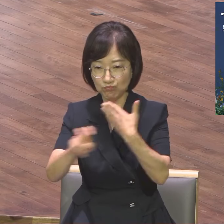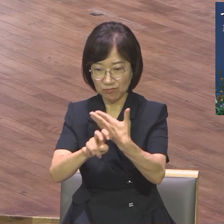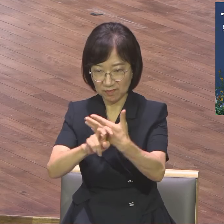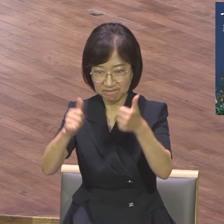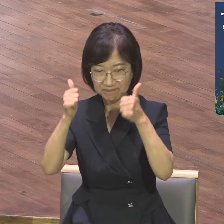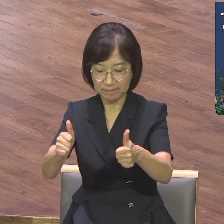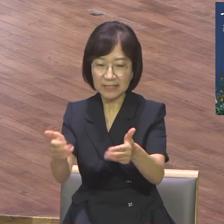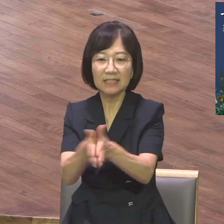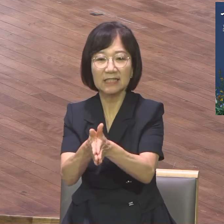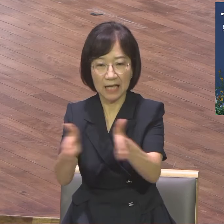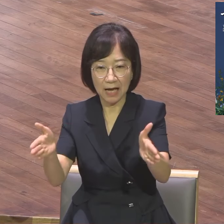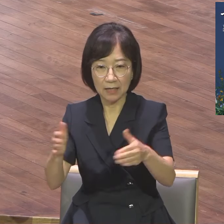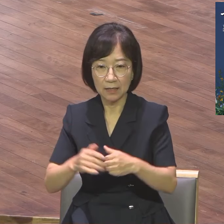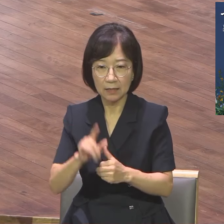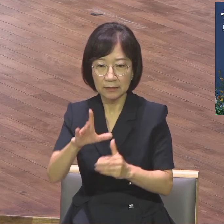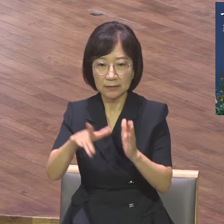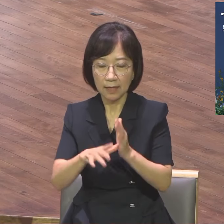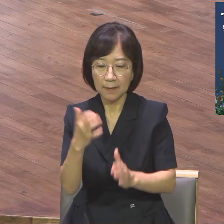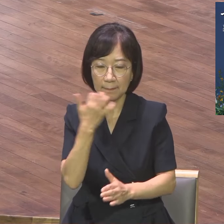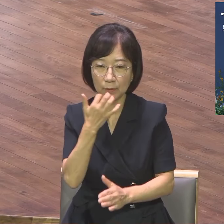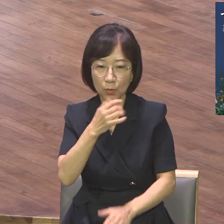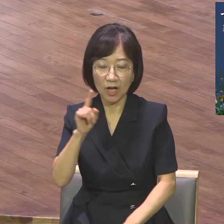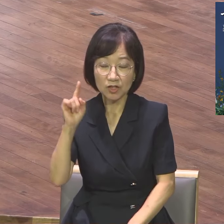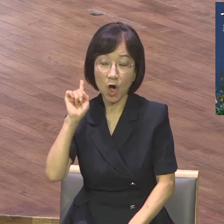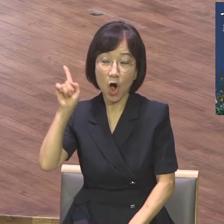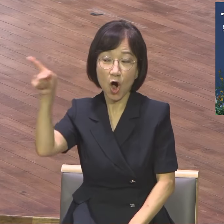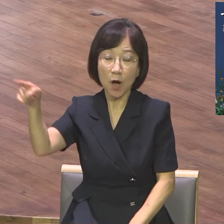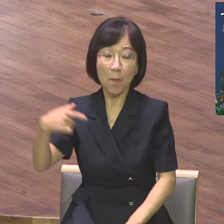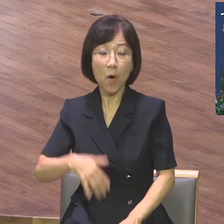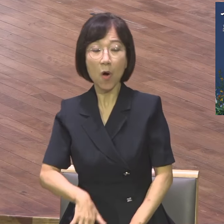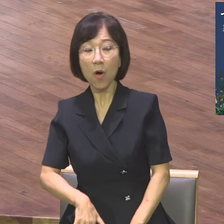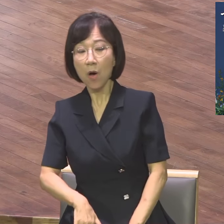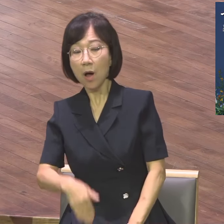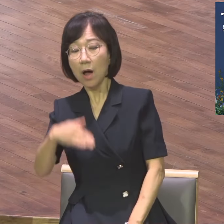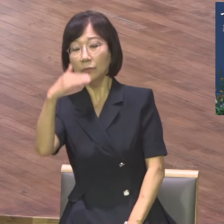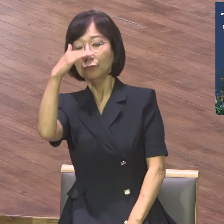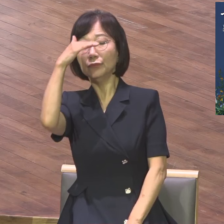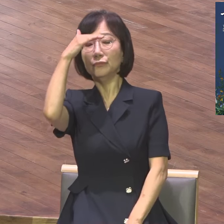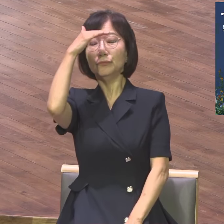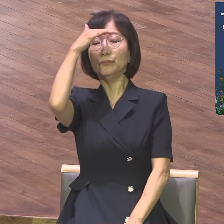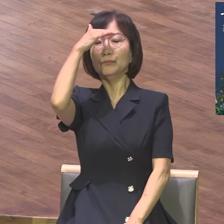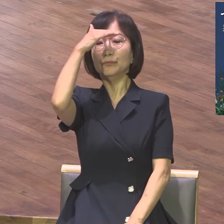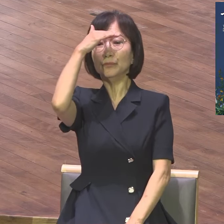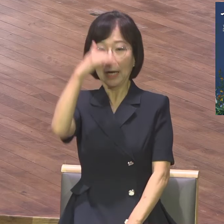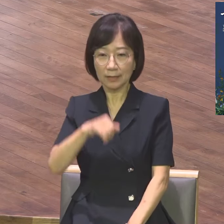이때 베드로는 멀찍이 있었던 보고 있었어요. 멀찍이